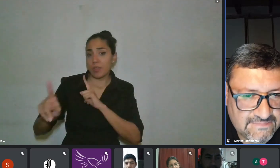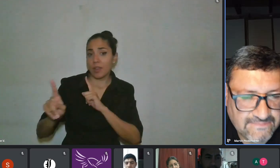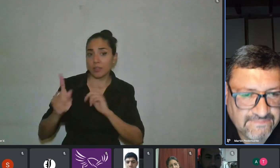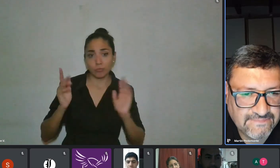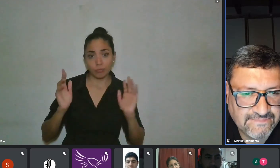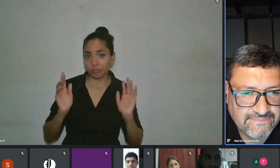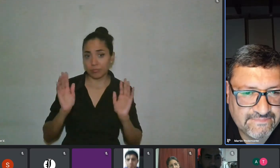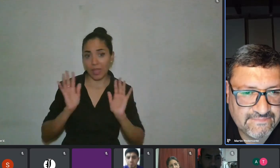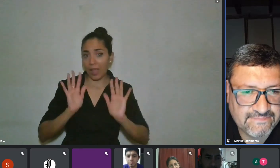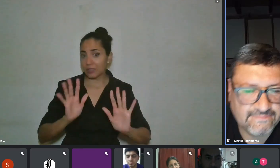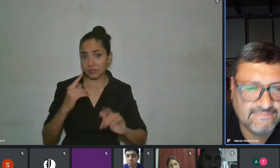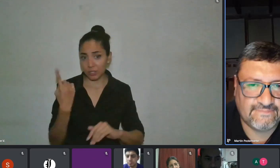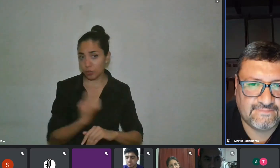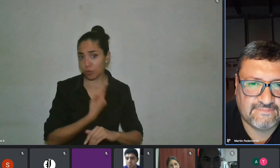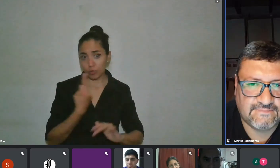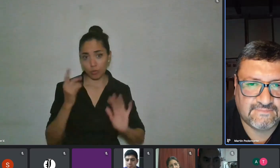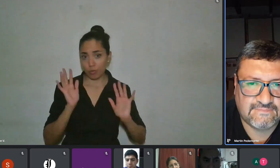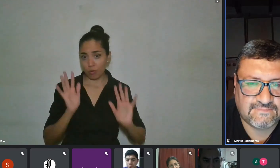¿viste?